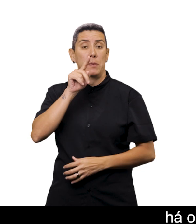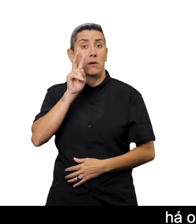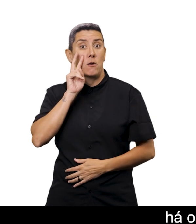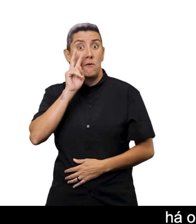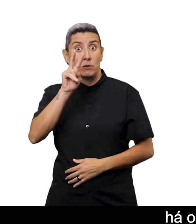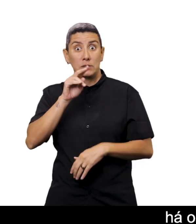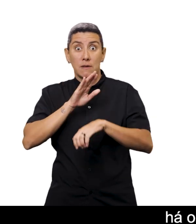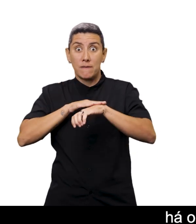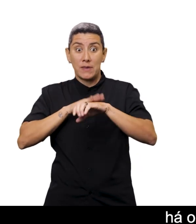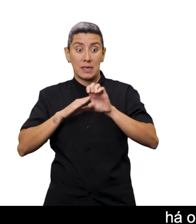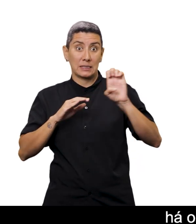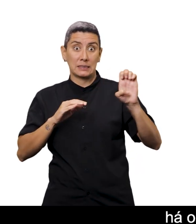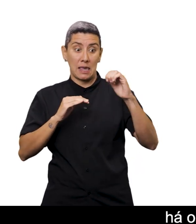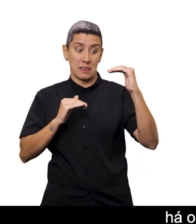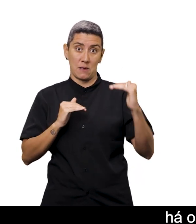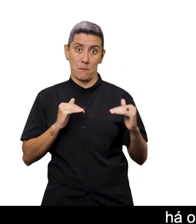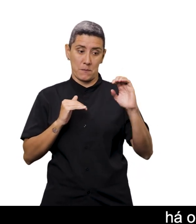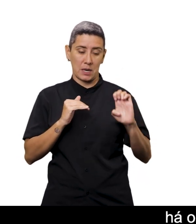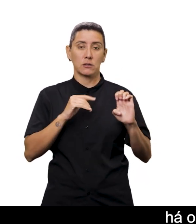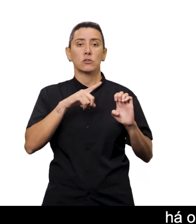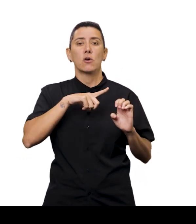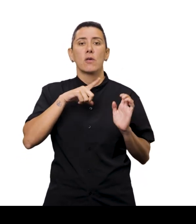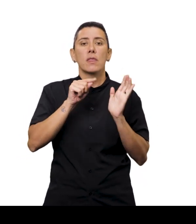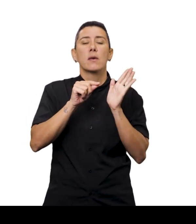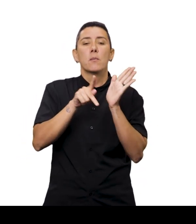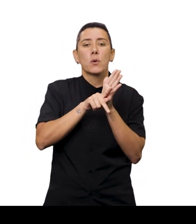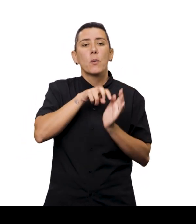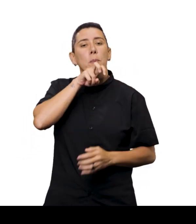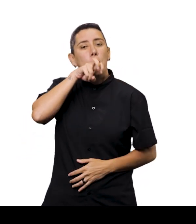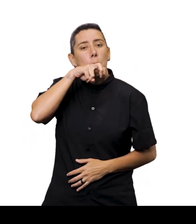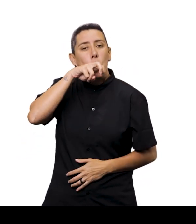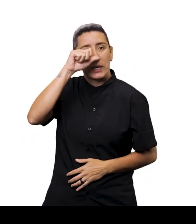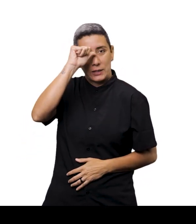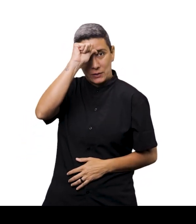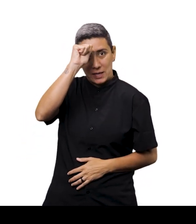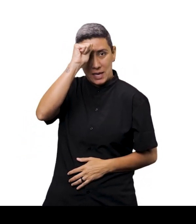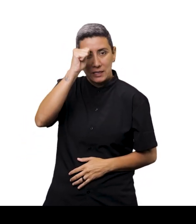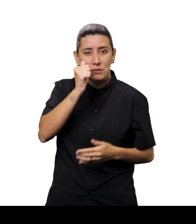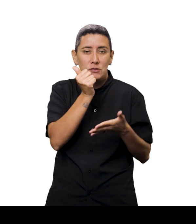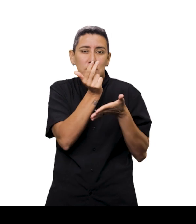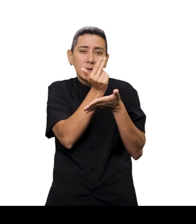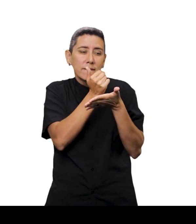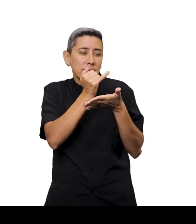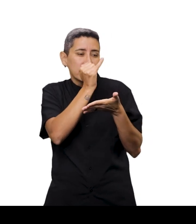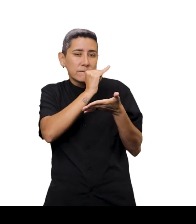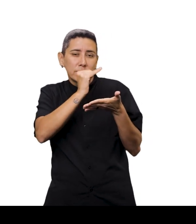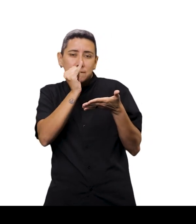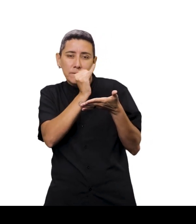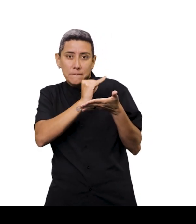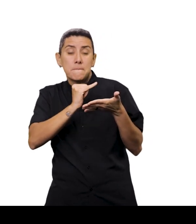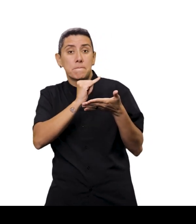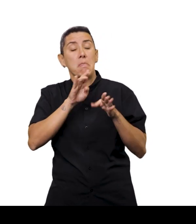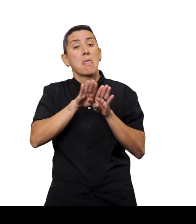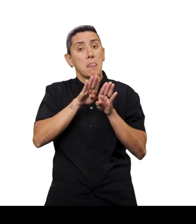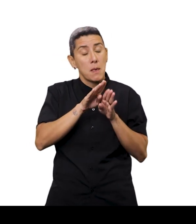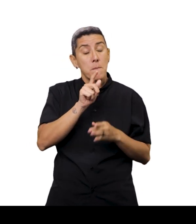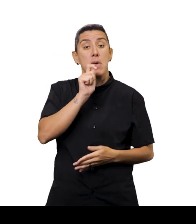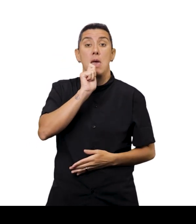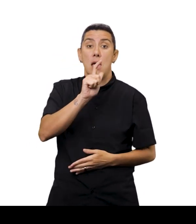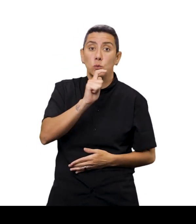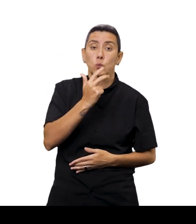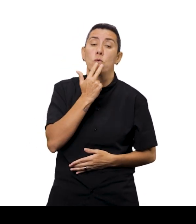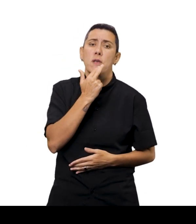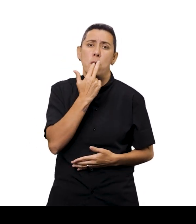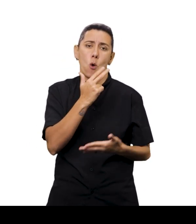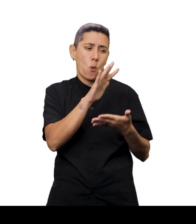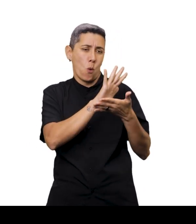um desenho de um simpático porquinho da Índia, feito com traços finos e delicados, também em azul e vermelho. A